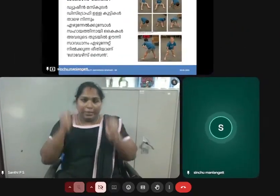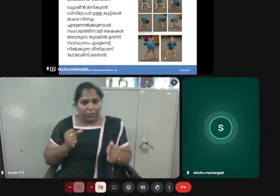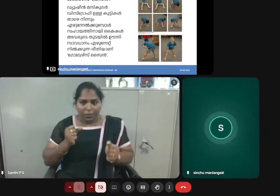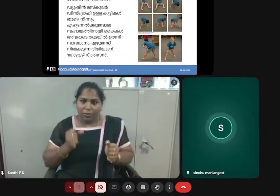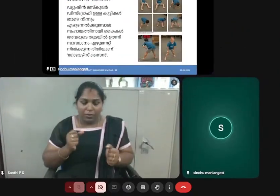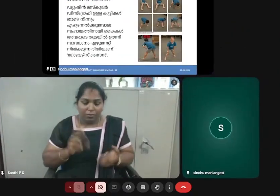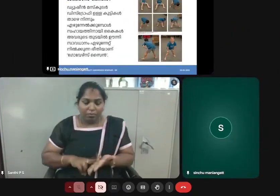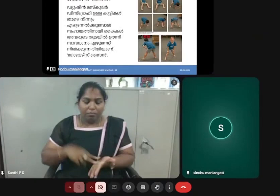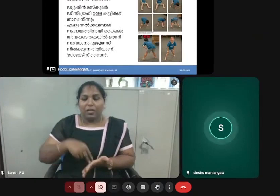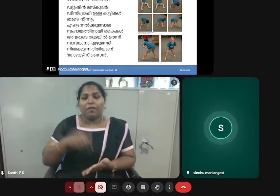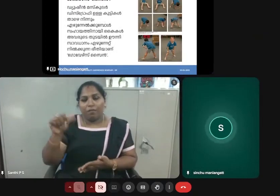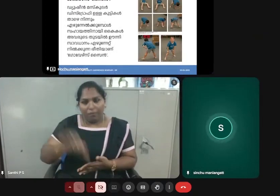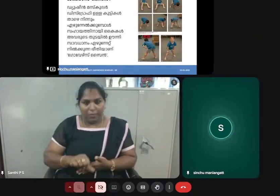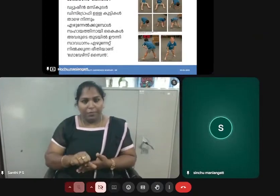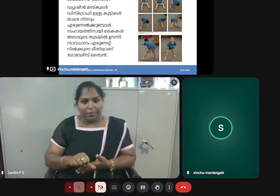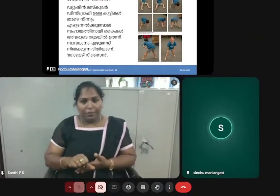തറയിരുന്നിട്ട് എഴുന്നേക്കാൻ പറ്റാത്തതുകൊണ്ട് അവര്